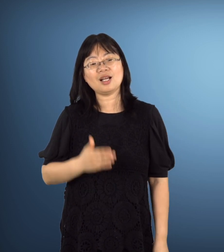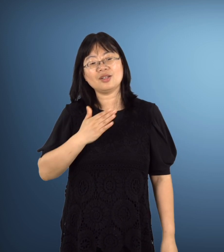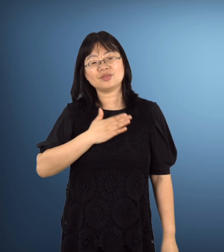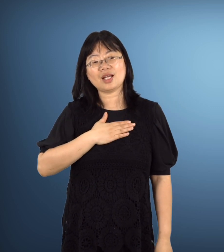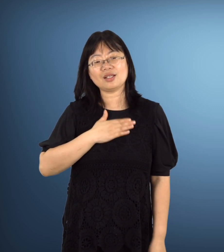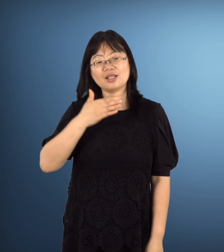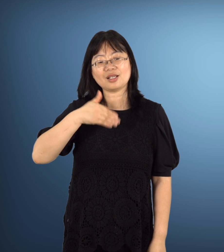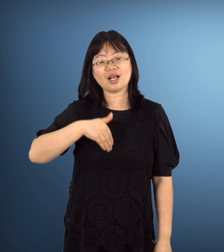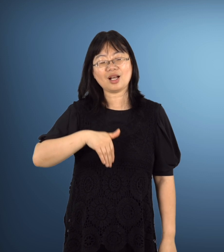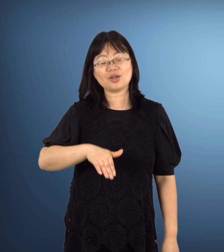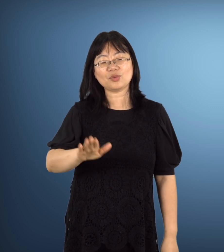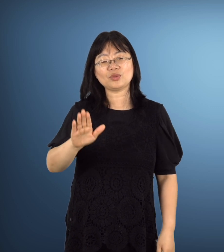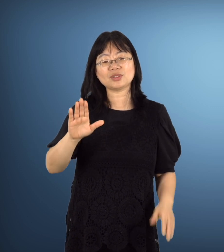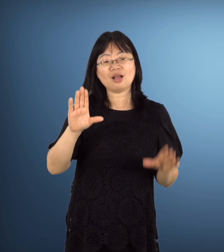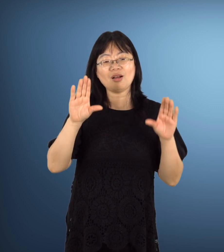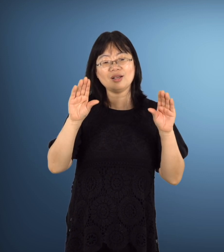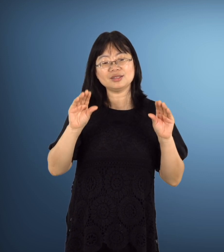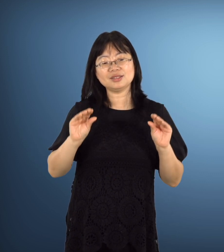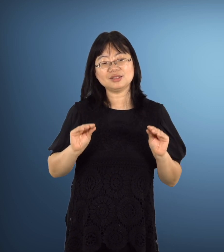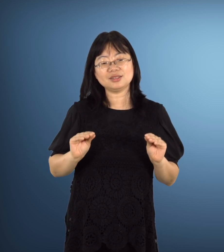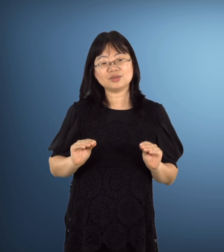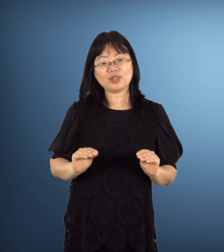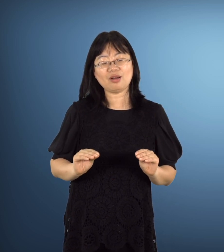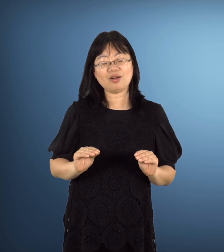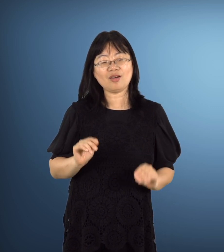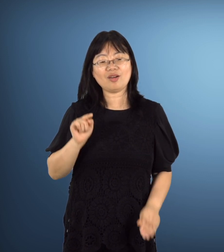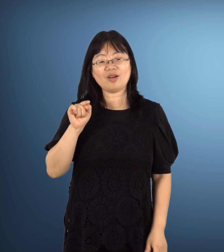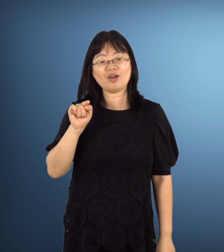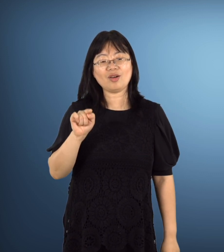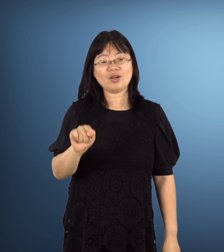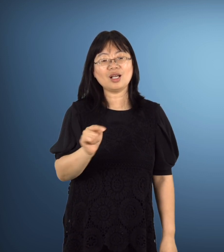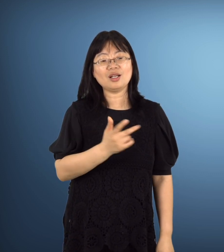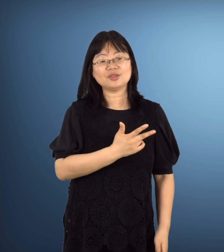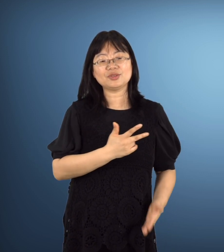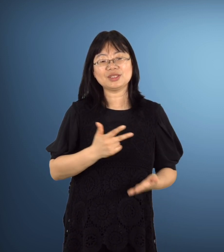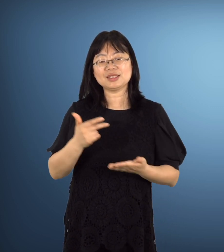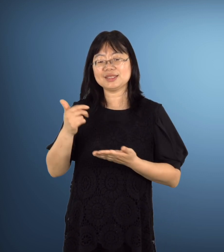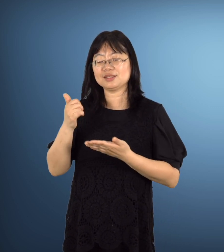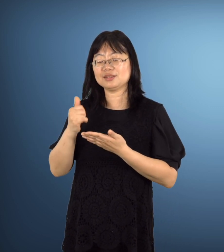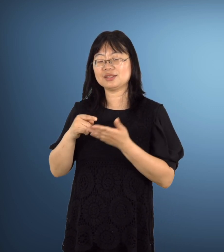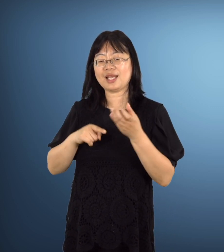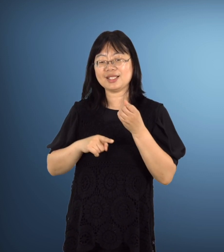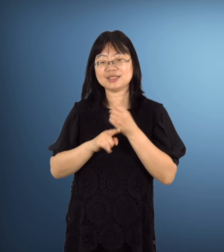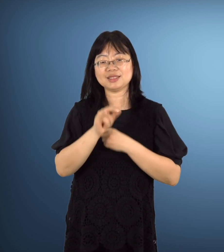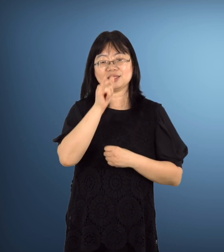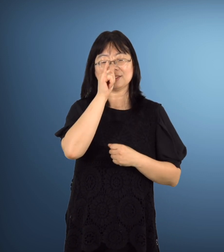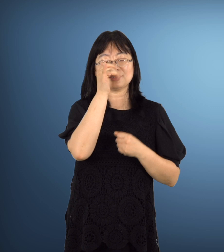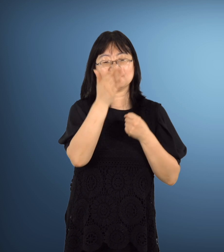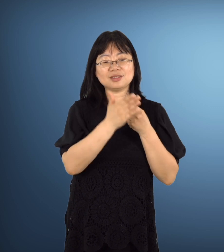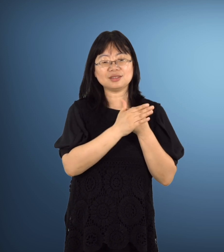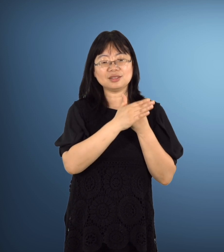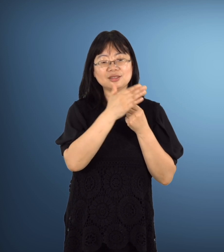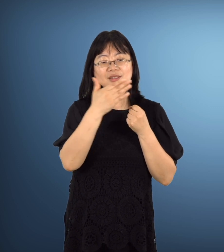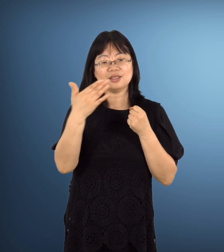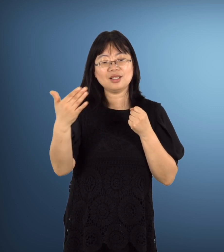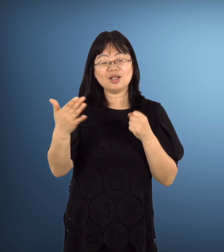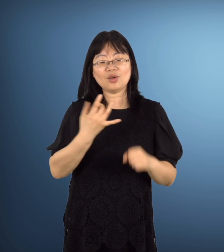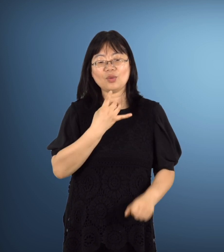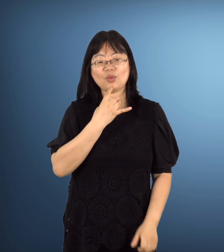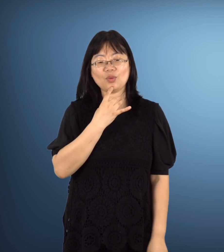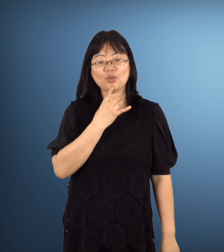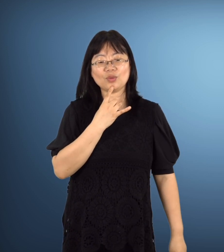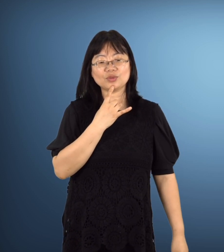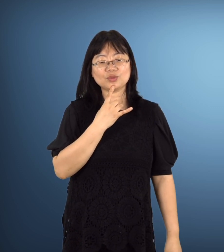멈춰서리다. 나의 가고 서는 건 주님 뜻에